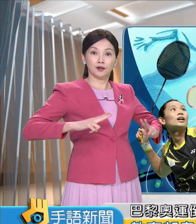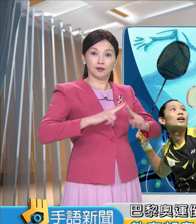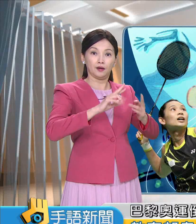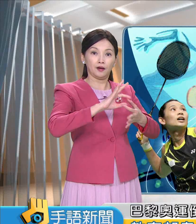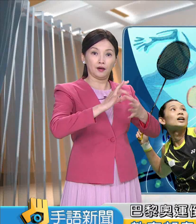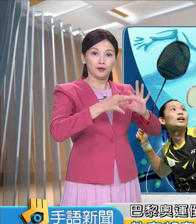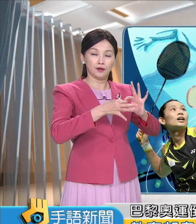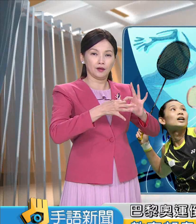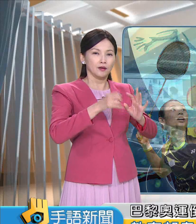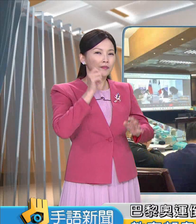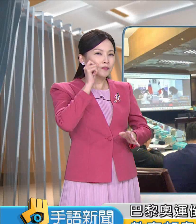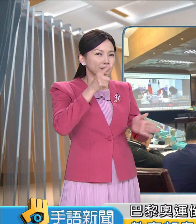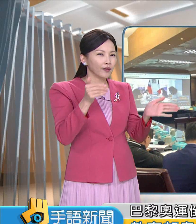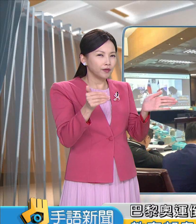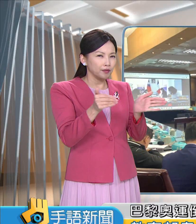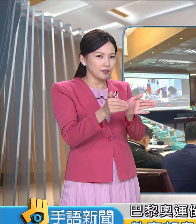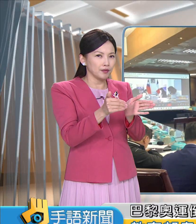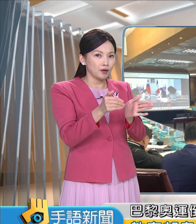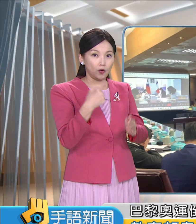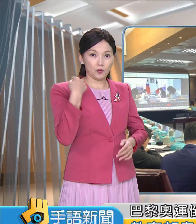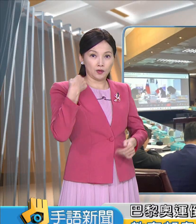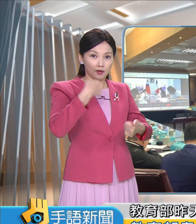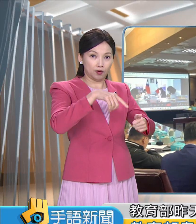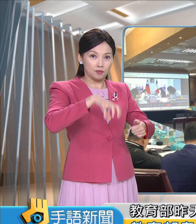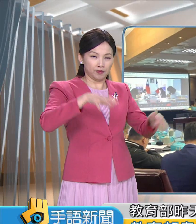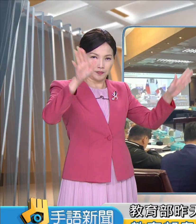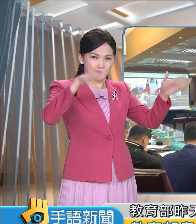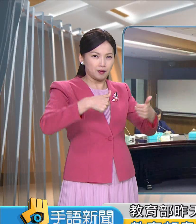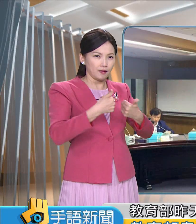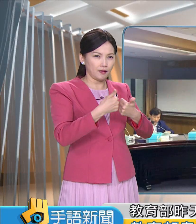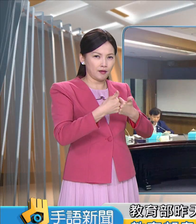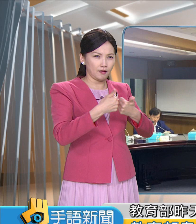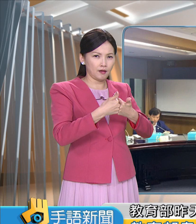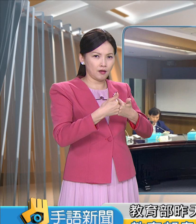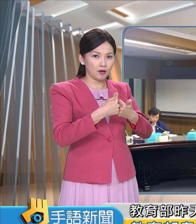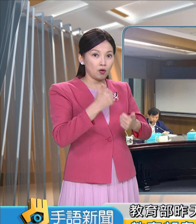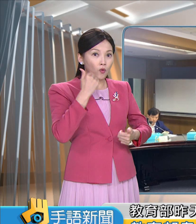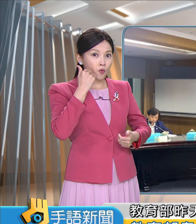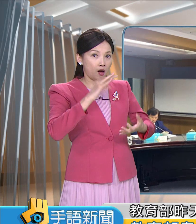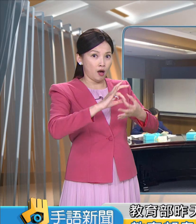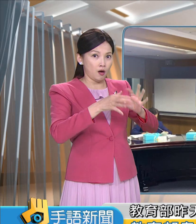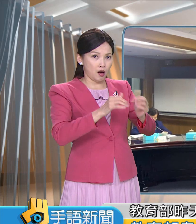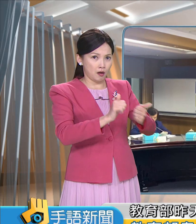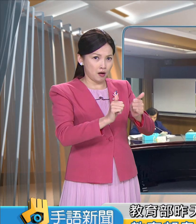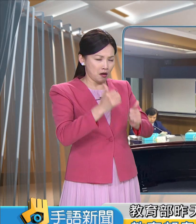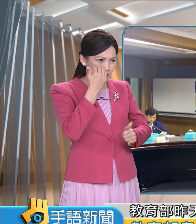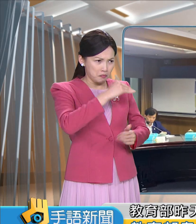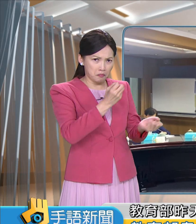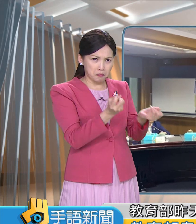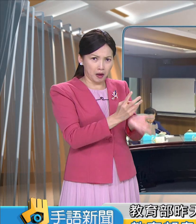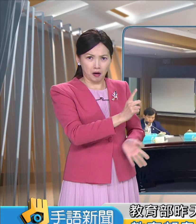巴黎奥运倒数一个月，教育部昨天召开巴黎奥运冰旗推演会